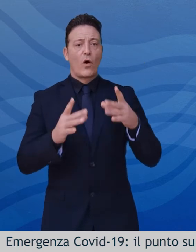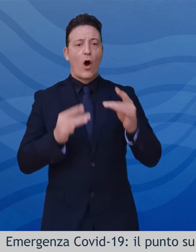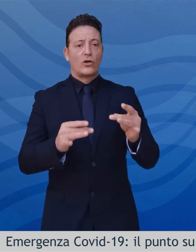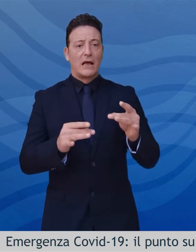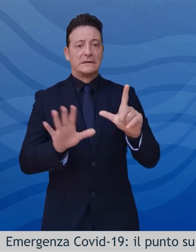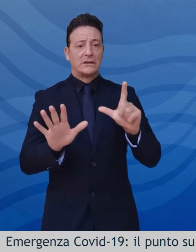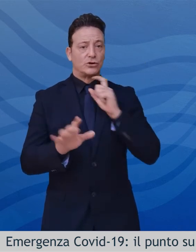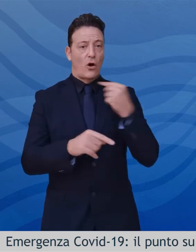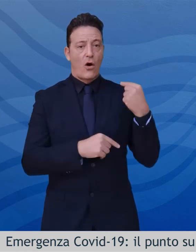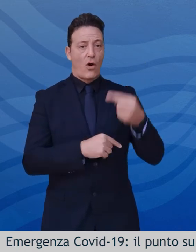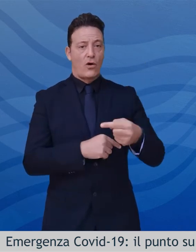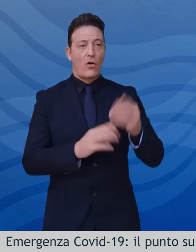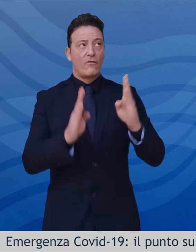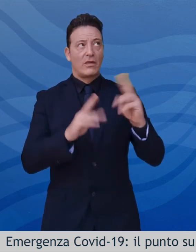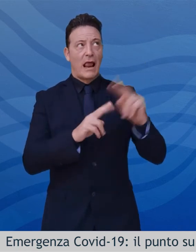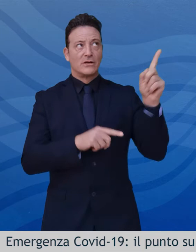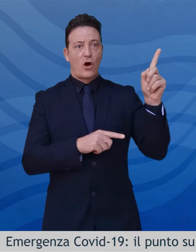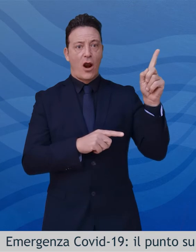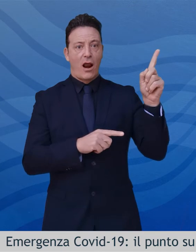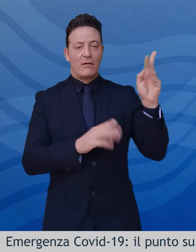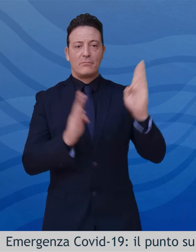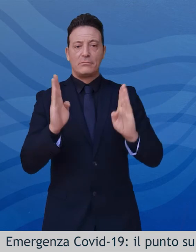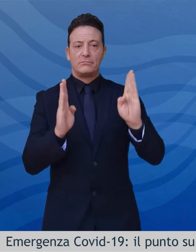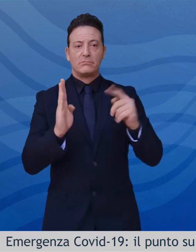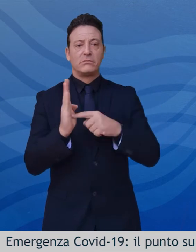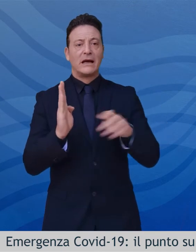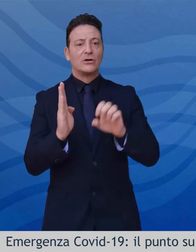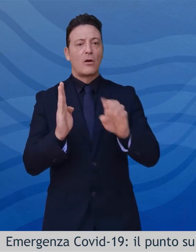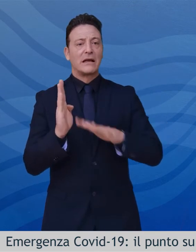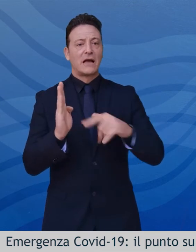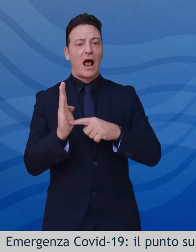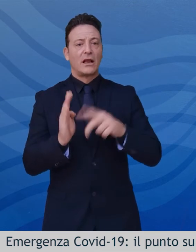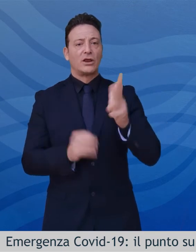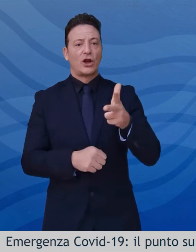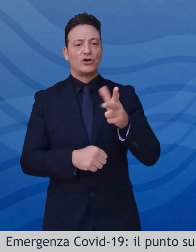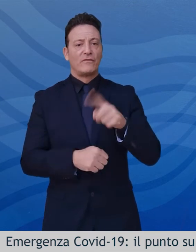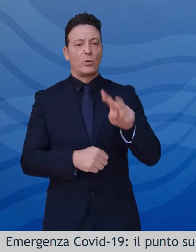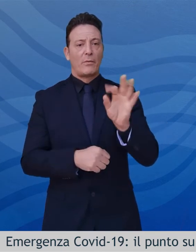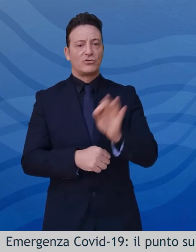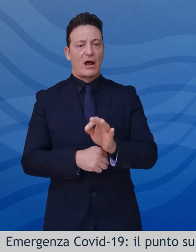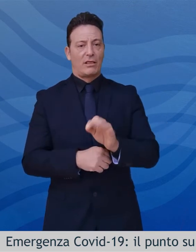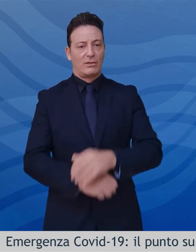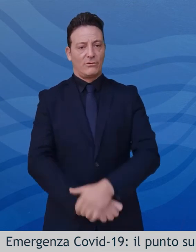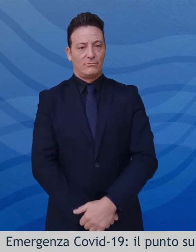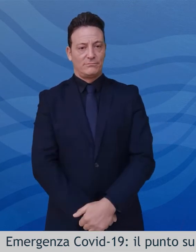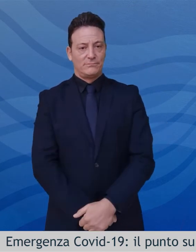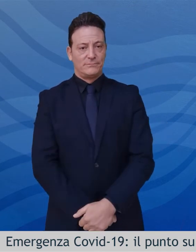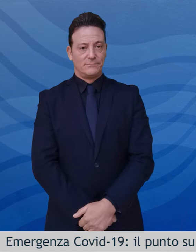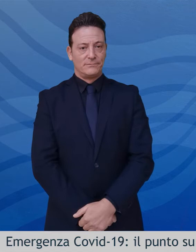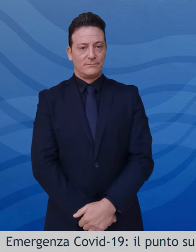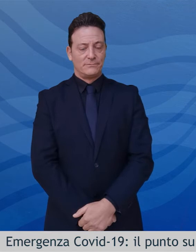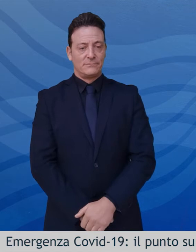sette giorni rispetto alla media nazionale, che nella Regione Basilicata è del 13,2%. Si tratta di